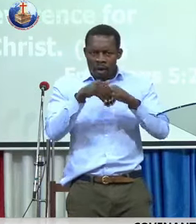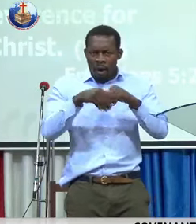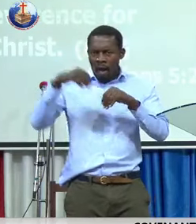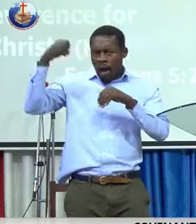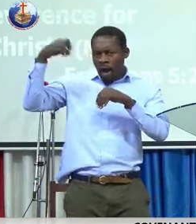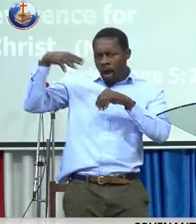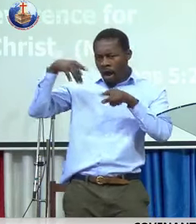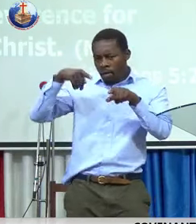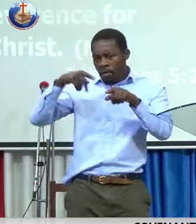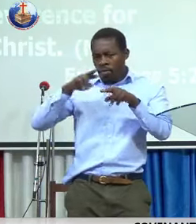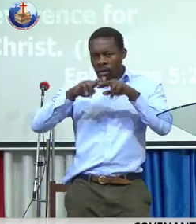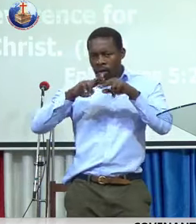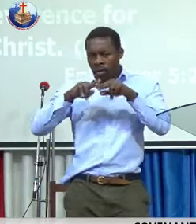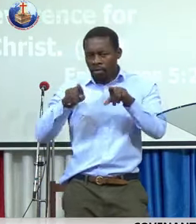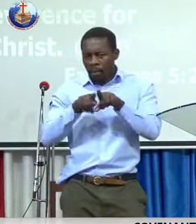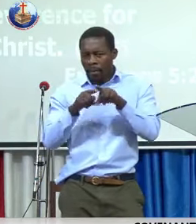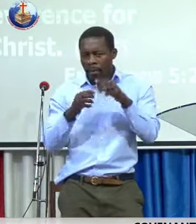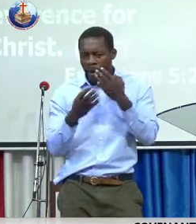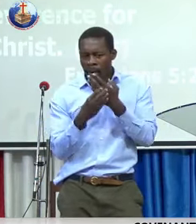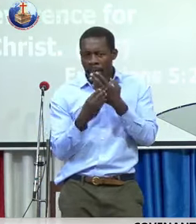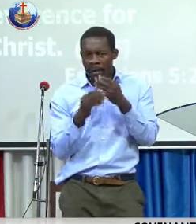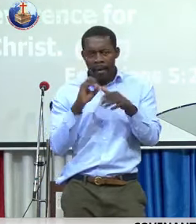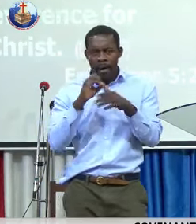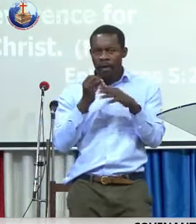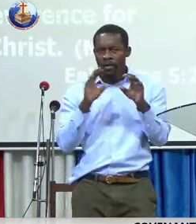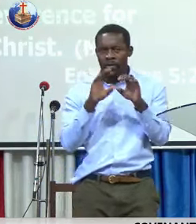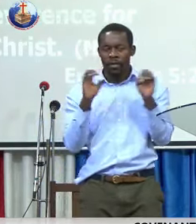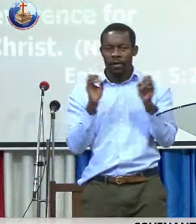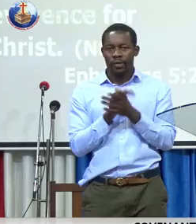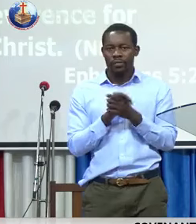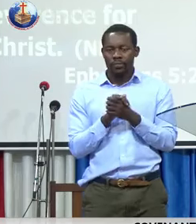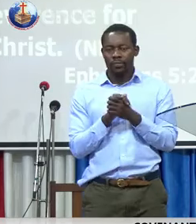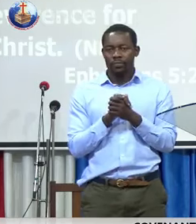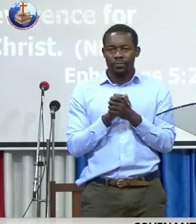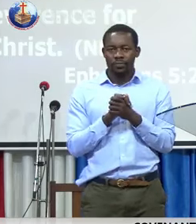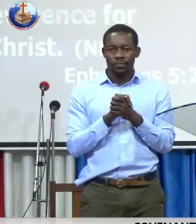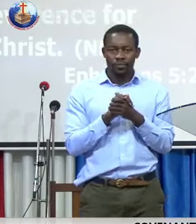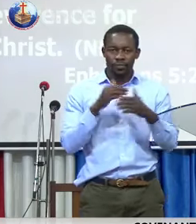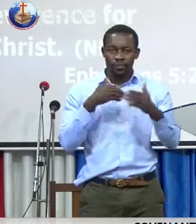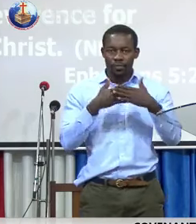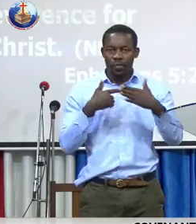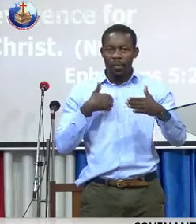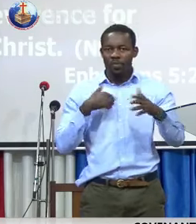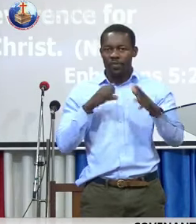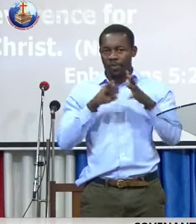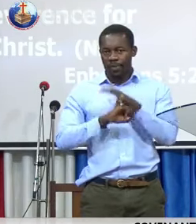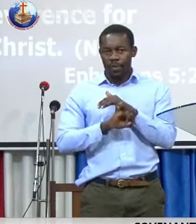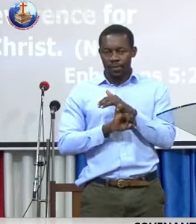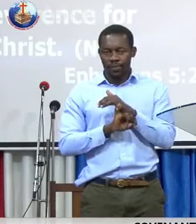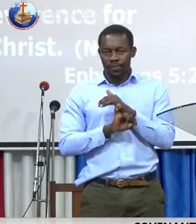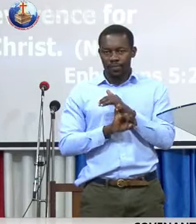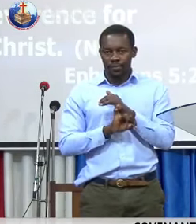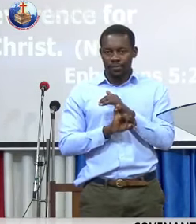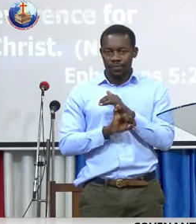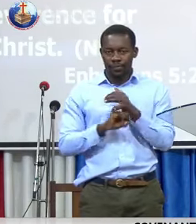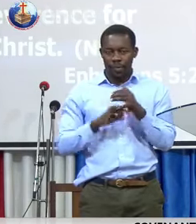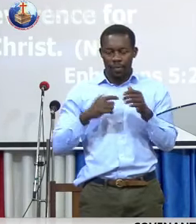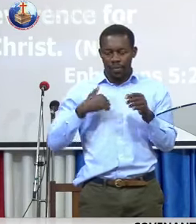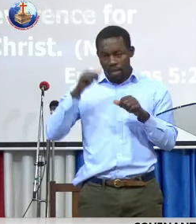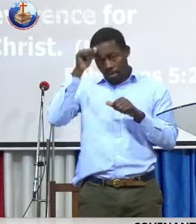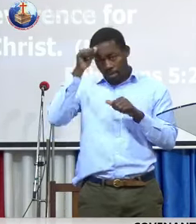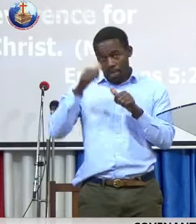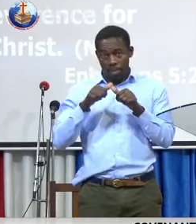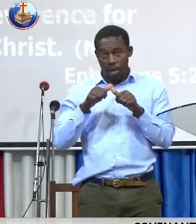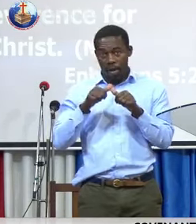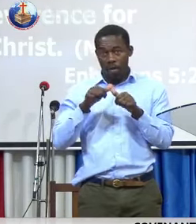and salt. Iwapo tunakuwa nuru na chumvi ama hapana. When I was just about to get married. Wakati nilikuwa karibu kuoleka. I remember one of my